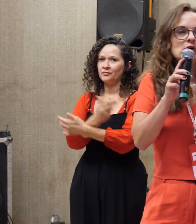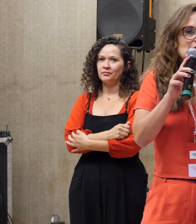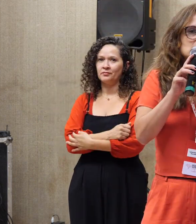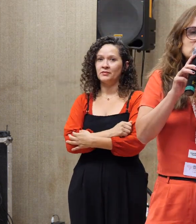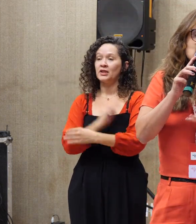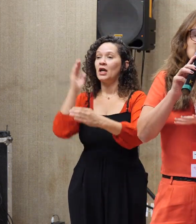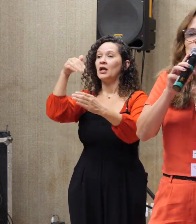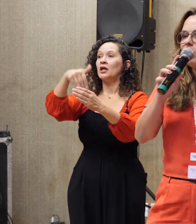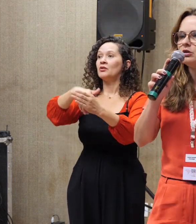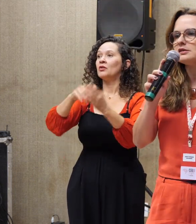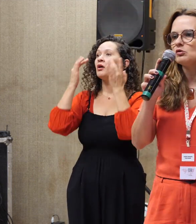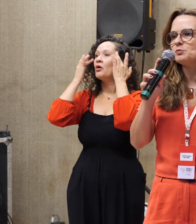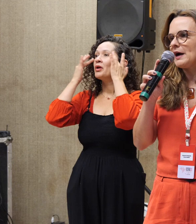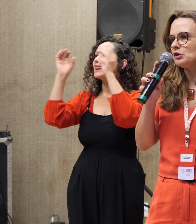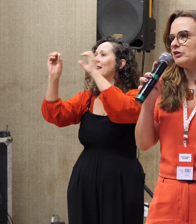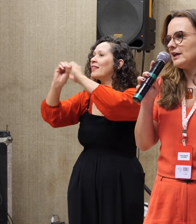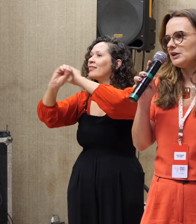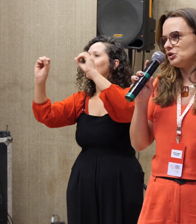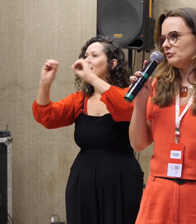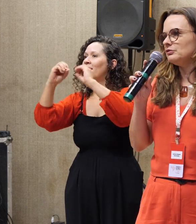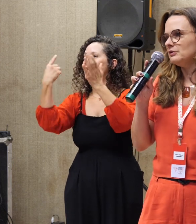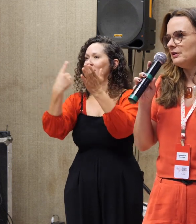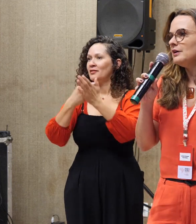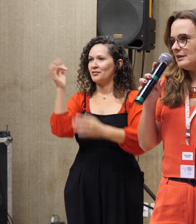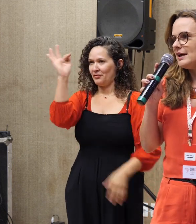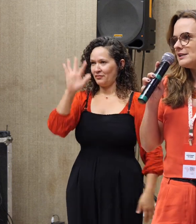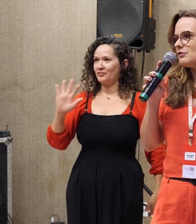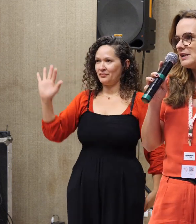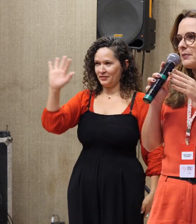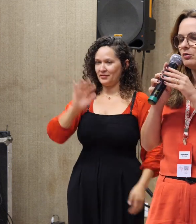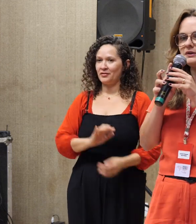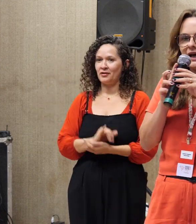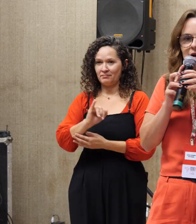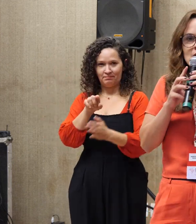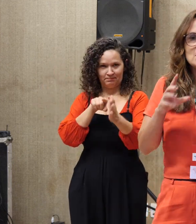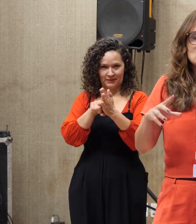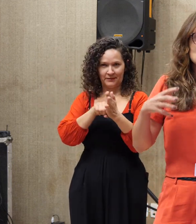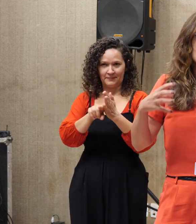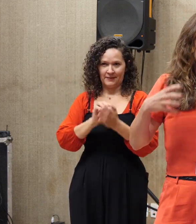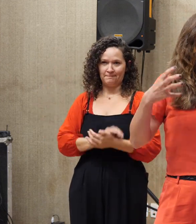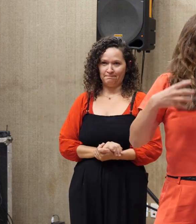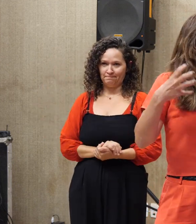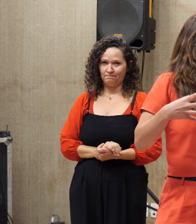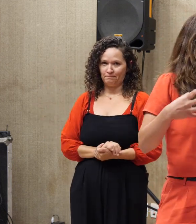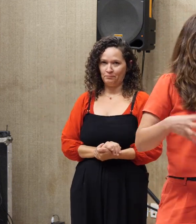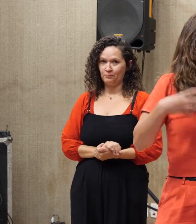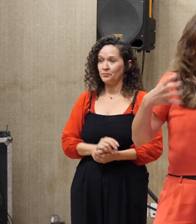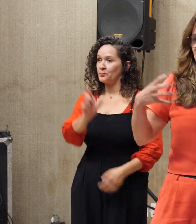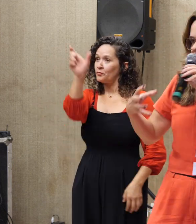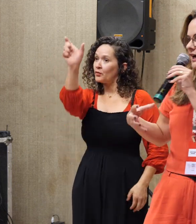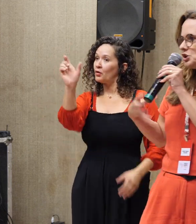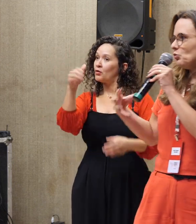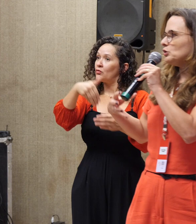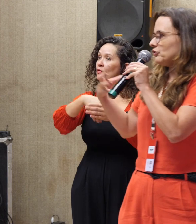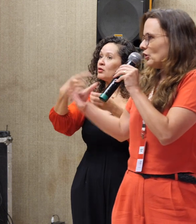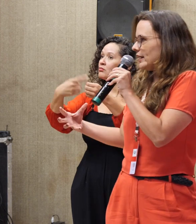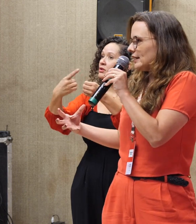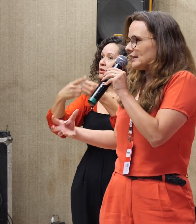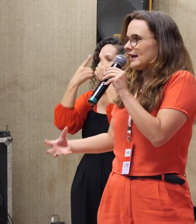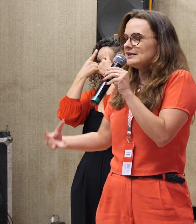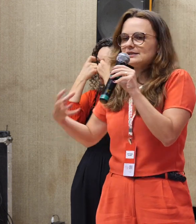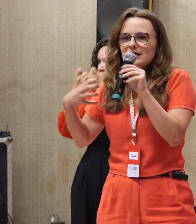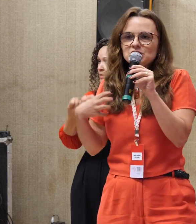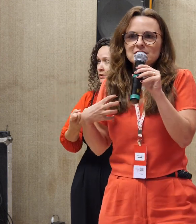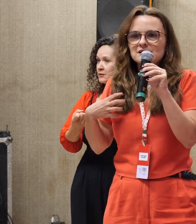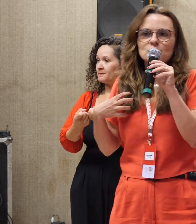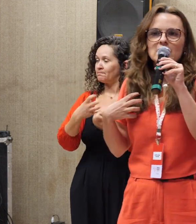o eleitorado não tem a menor noção de pacto federativo, né? Se você perguntar para um eleitor de uma cidade muito